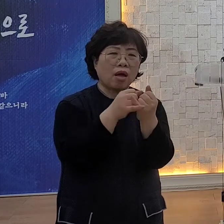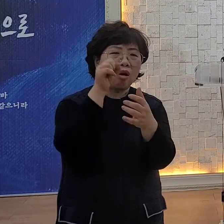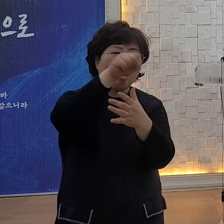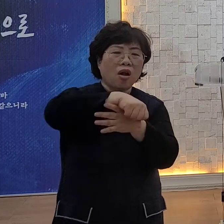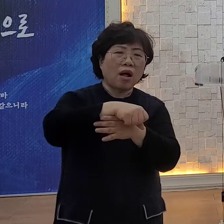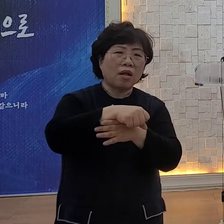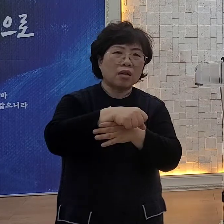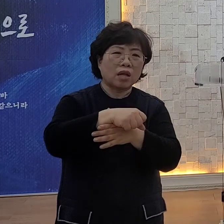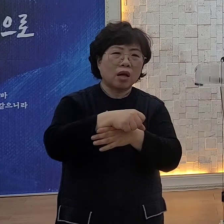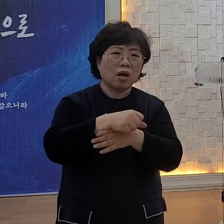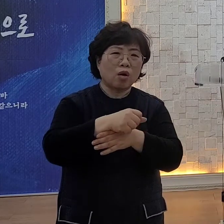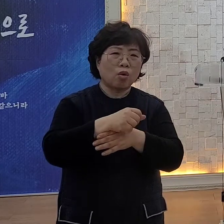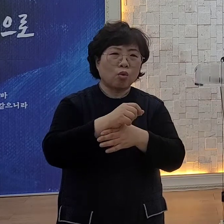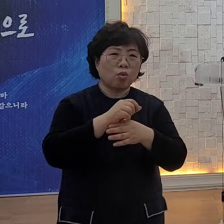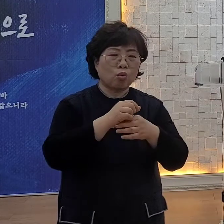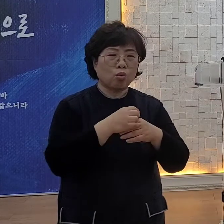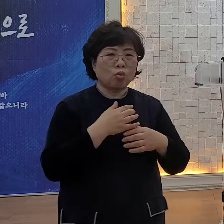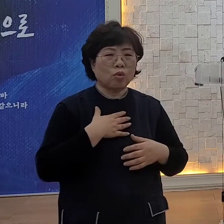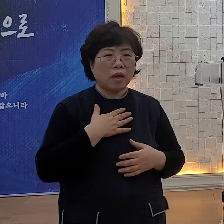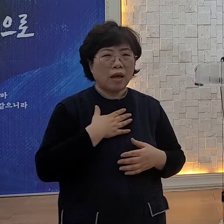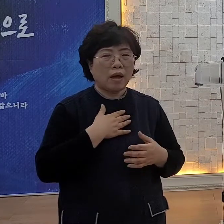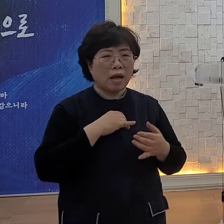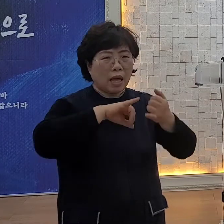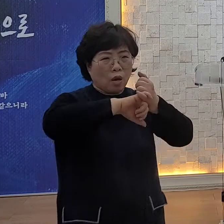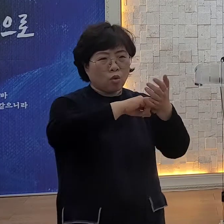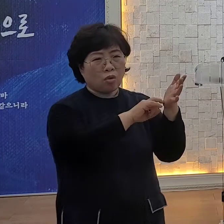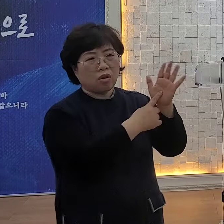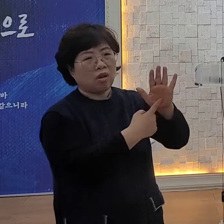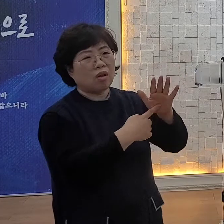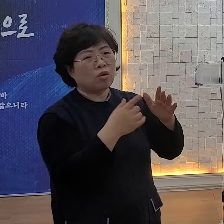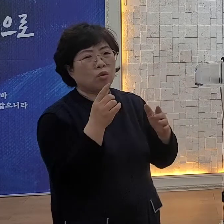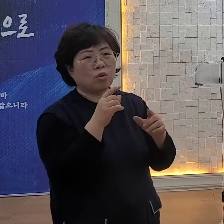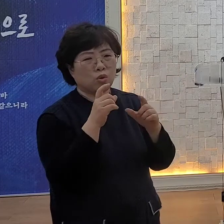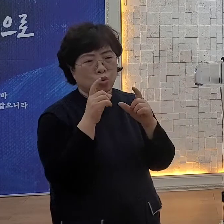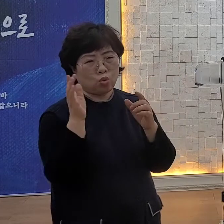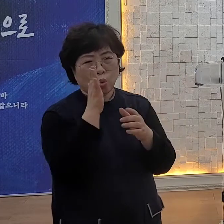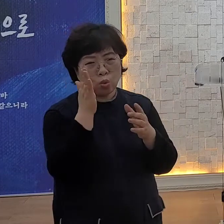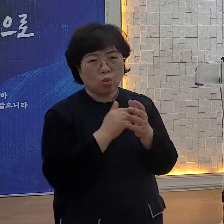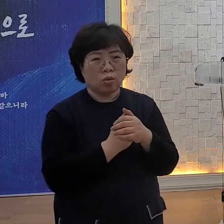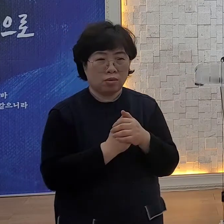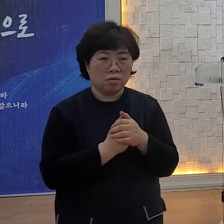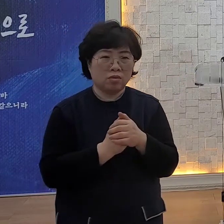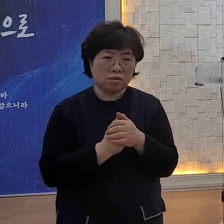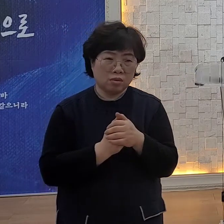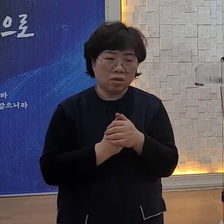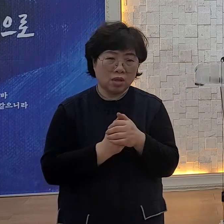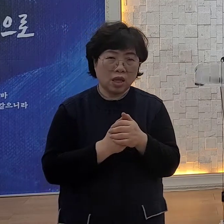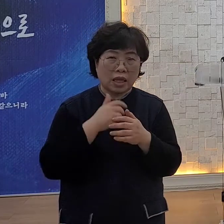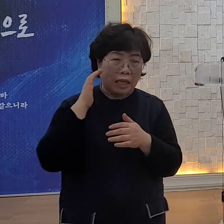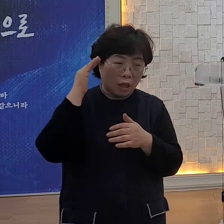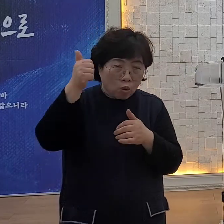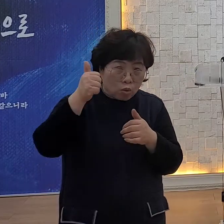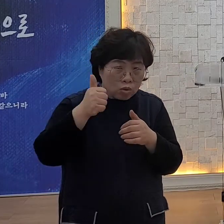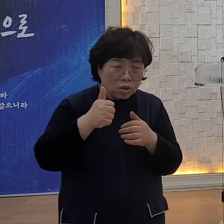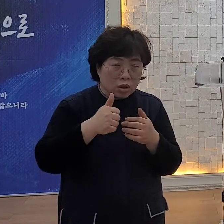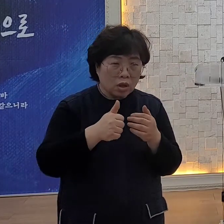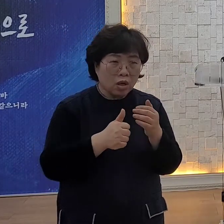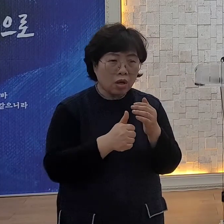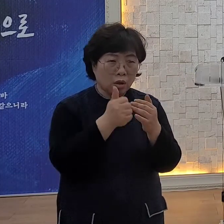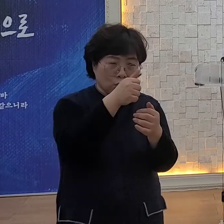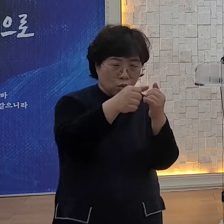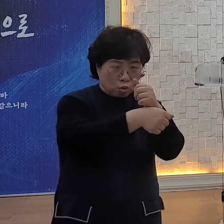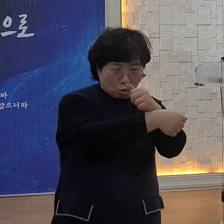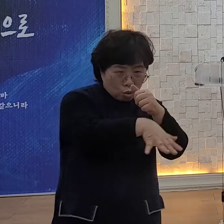이 동성애 하는 사람들의 그 뭐라 그럴까요? 그들의 표심도 잡아야 되기